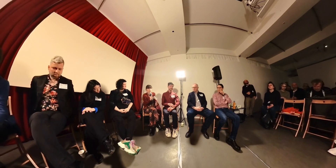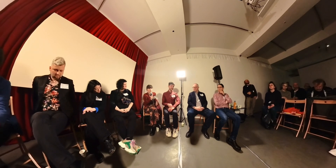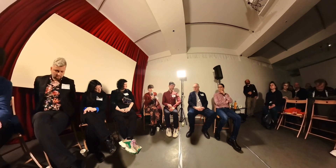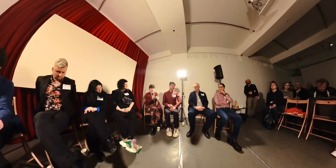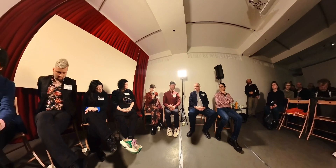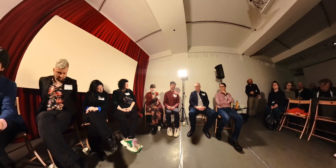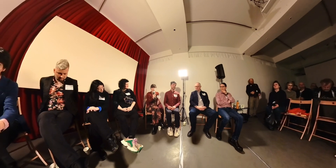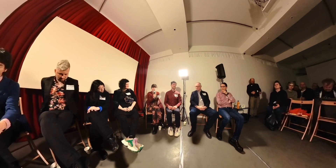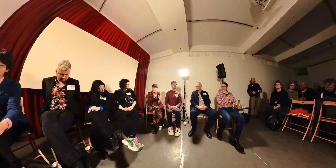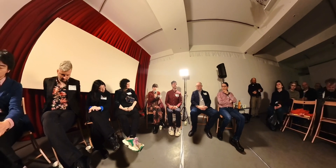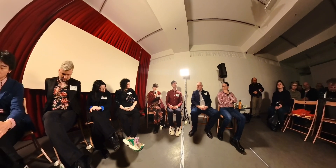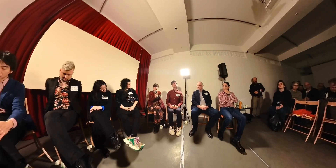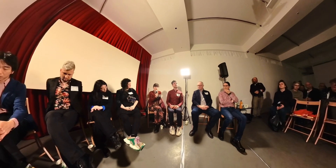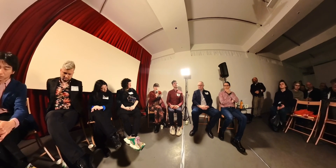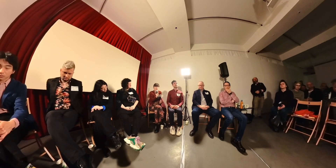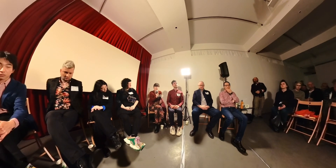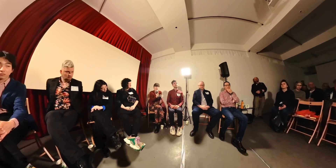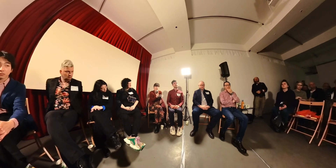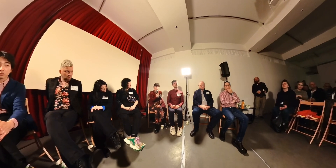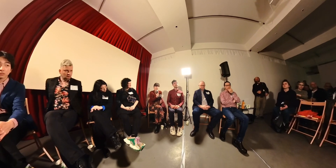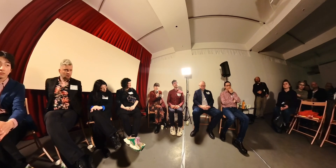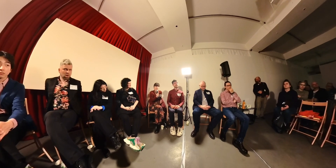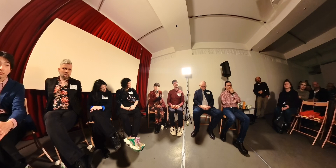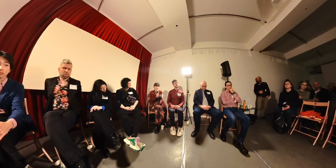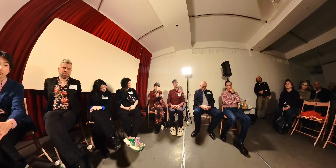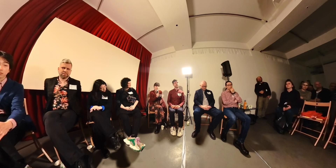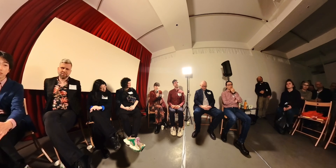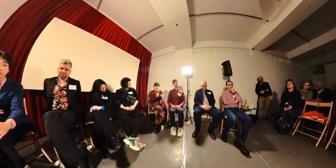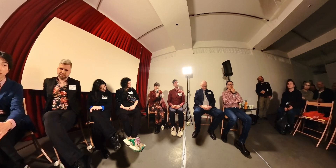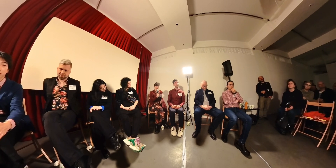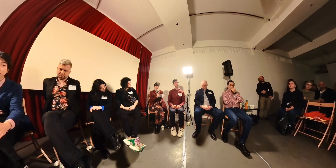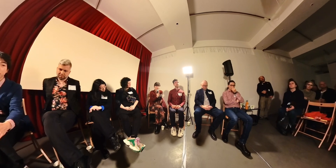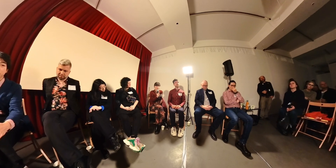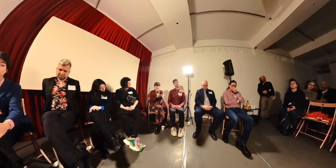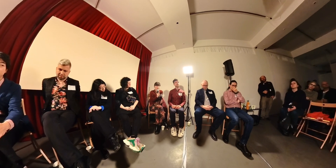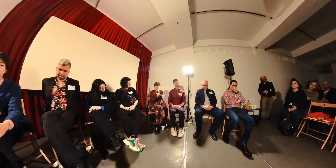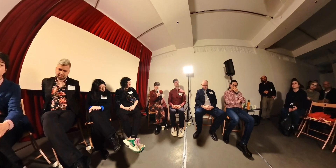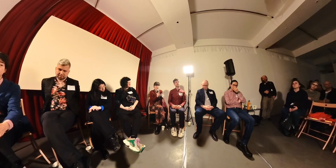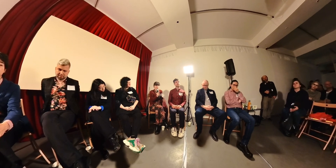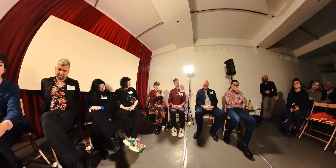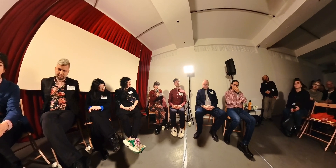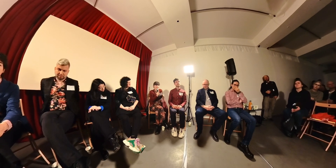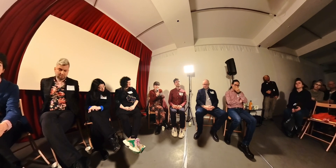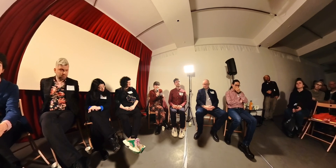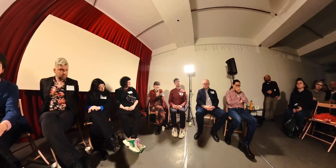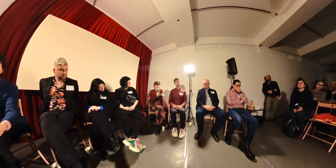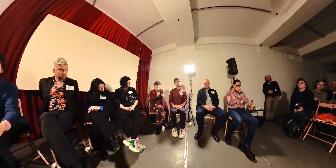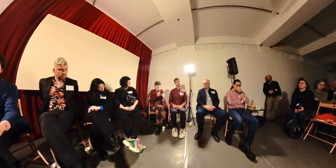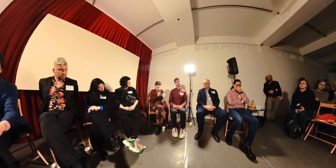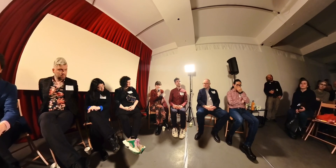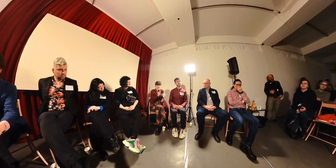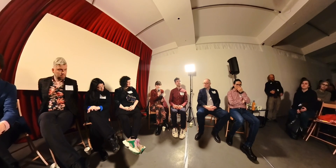filmu jakožto audiovizuálního média, kde společně zvuk a obraz tvoří